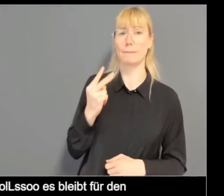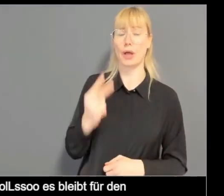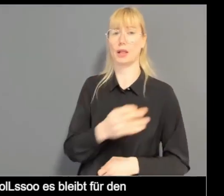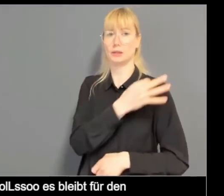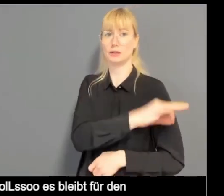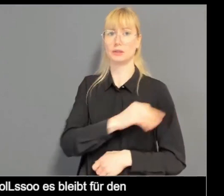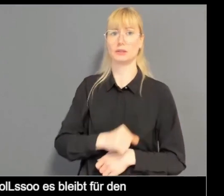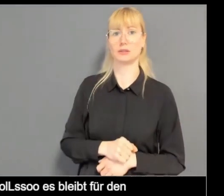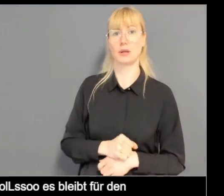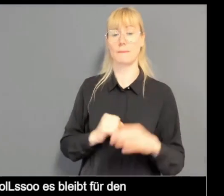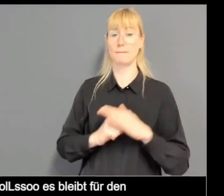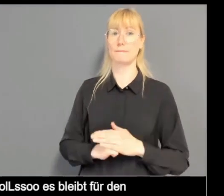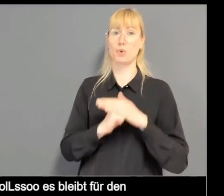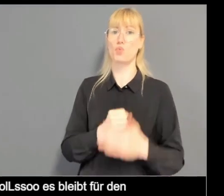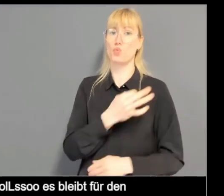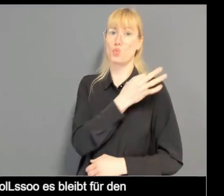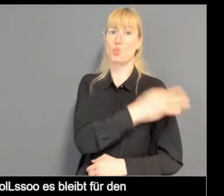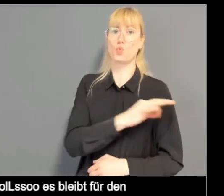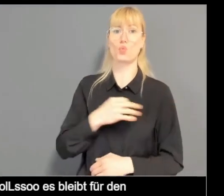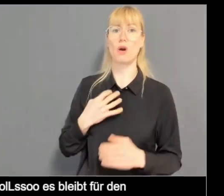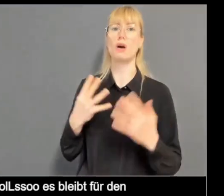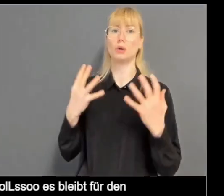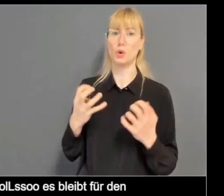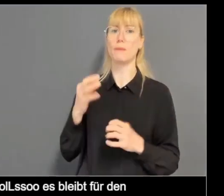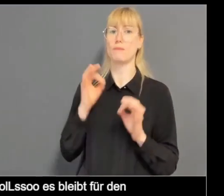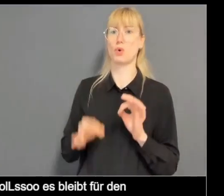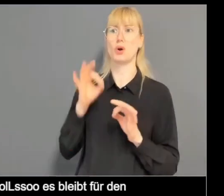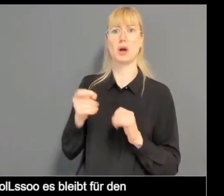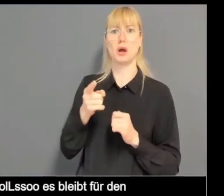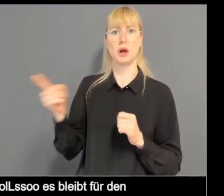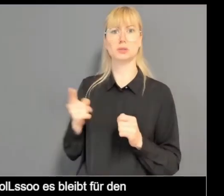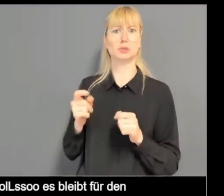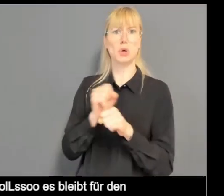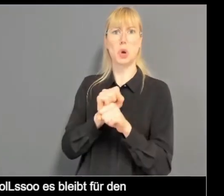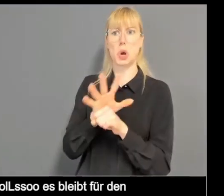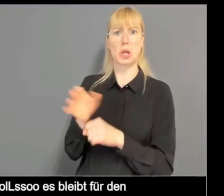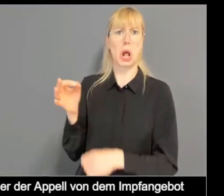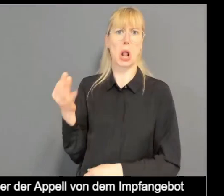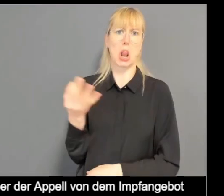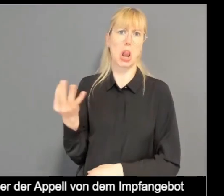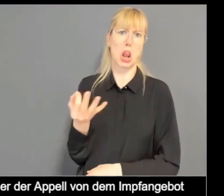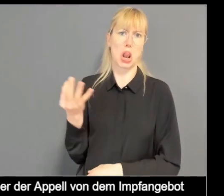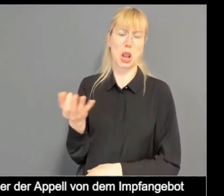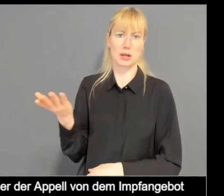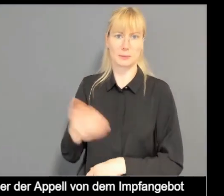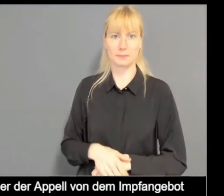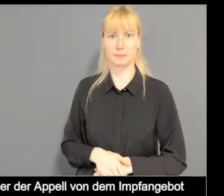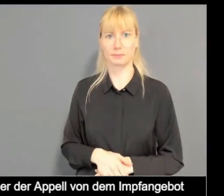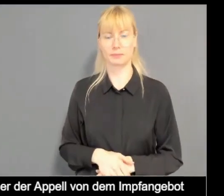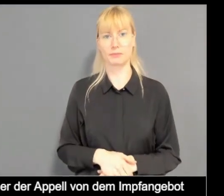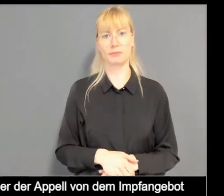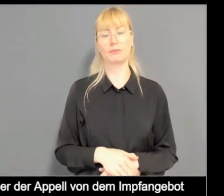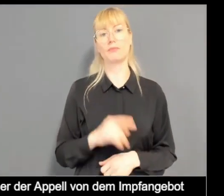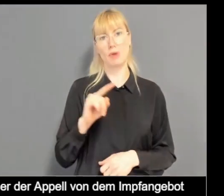Impfzahlen, 90% sind dort doppelt geimpft, 65% sind geboostert. Anders zum Beispiel in